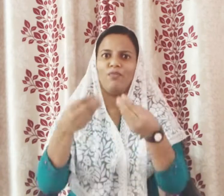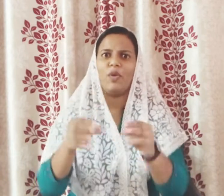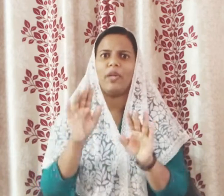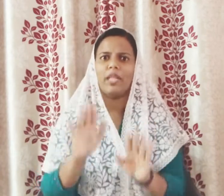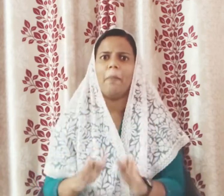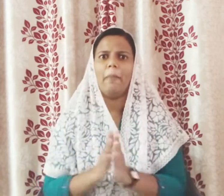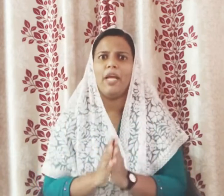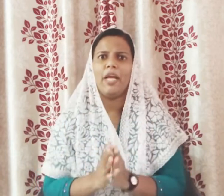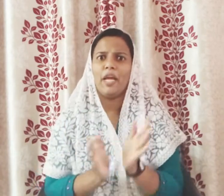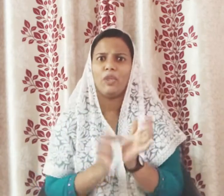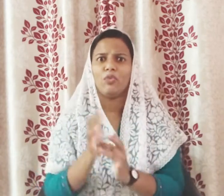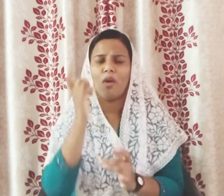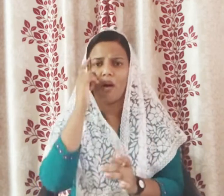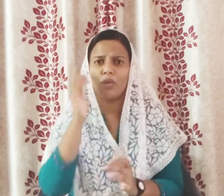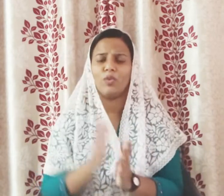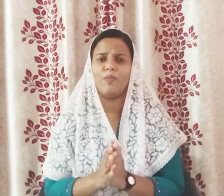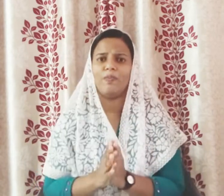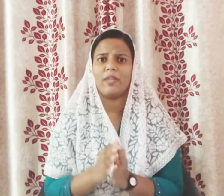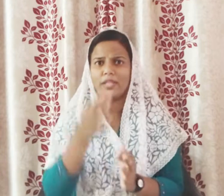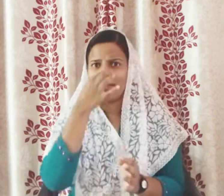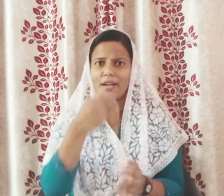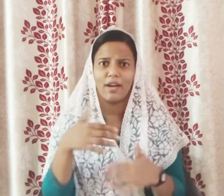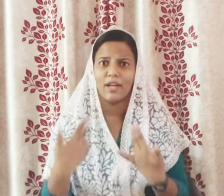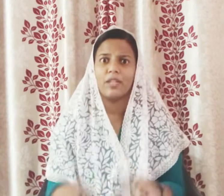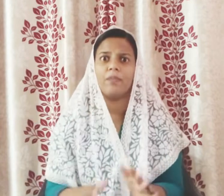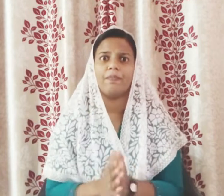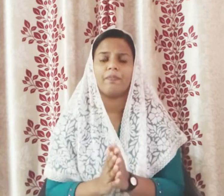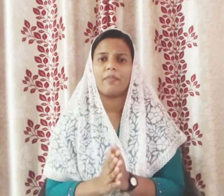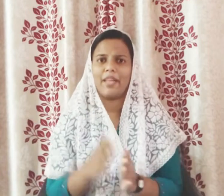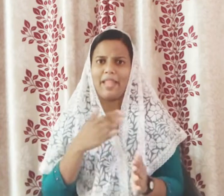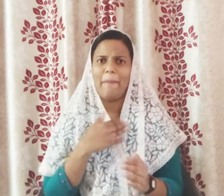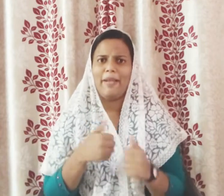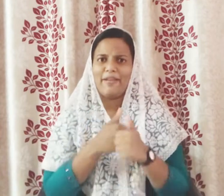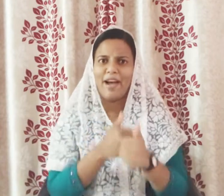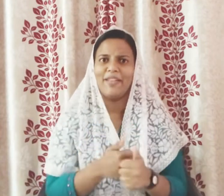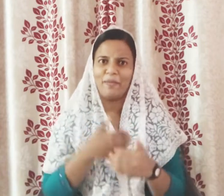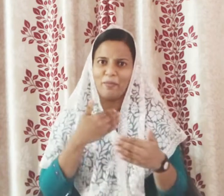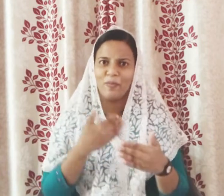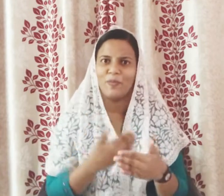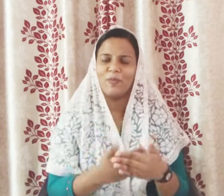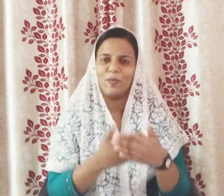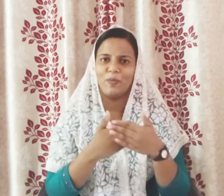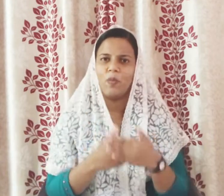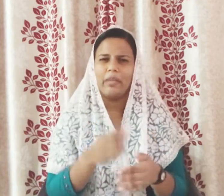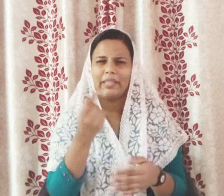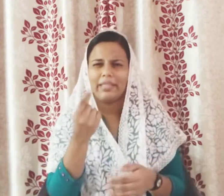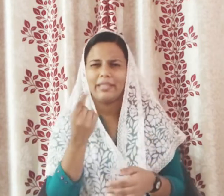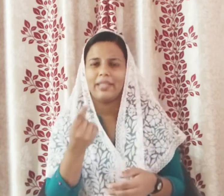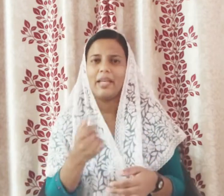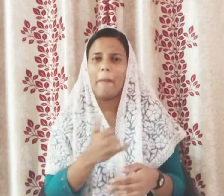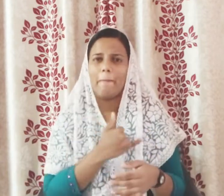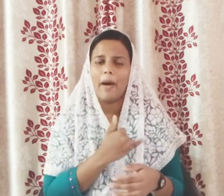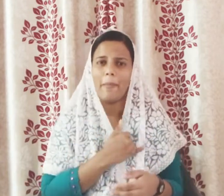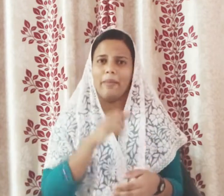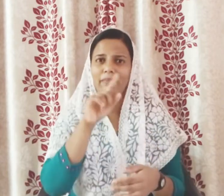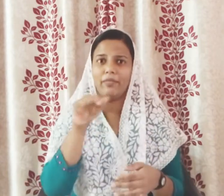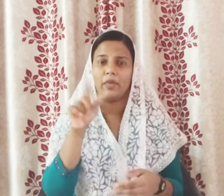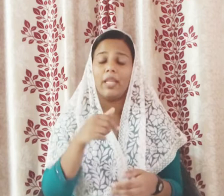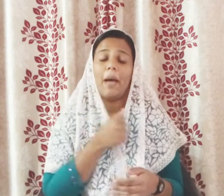പ്രിയപ്പെട്ട ദൈവമക്കളെ, നമ്മൾ വീണ്ടും ജനിക്കപ്പെട്ടവരാ, പക്ഷെ നമ്മുടെ ഈ യാത്രക്കിടയിലുണ്ടാകുന്നതായ ചെറിയ പാപങ്ങൾ, ചെറിയ തെറ്റുകൾ